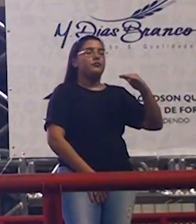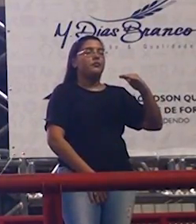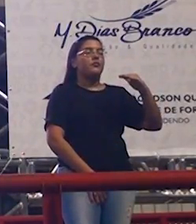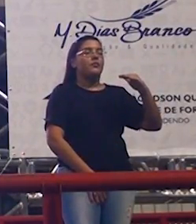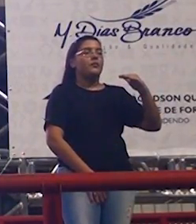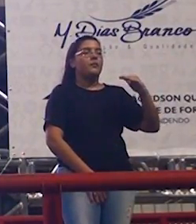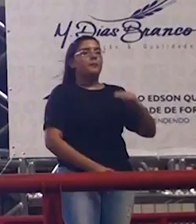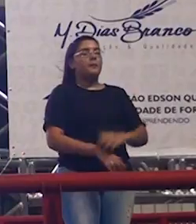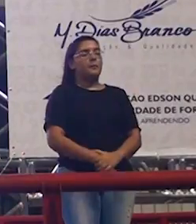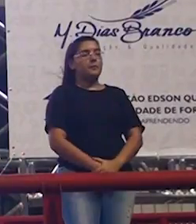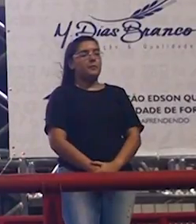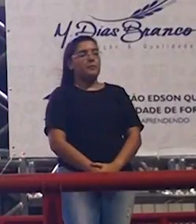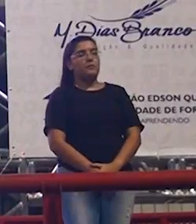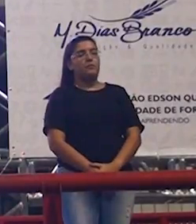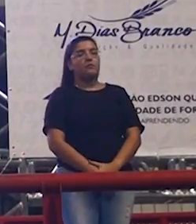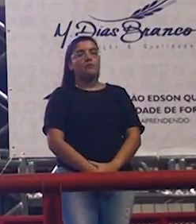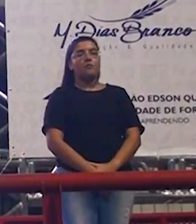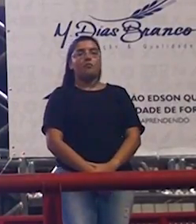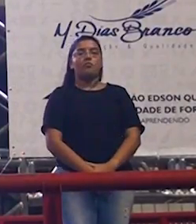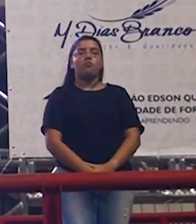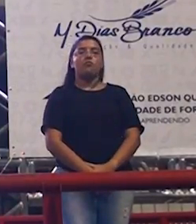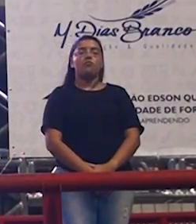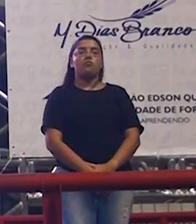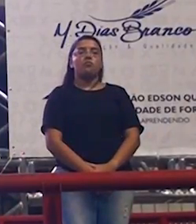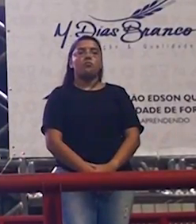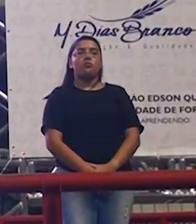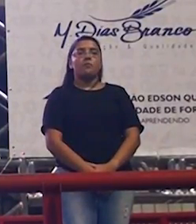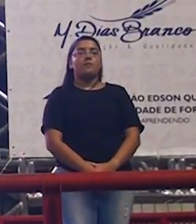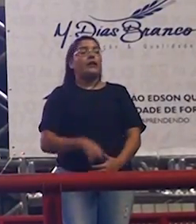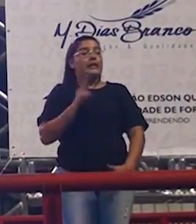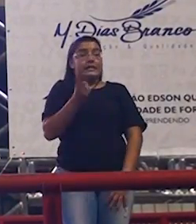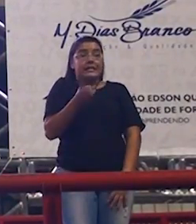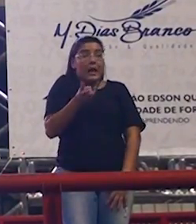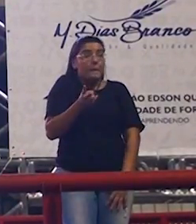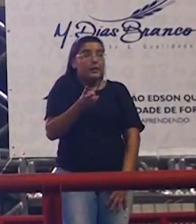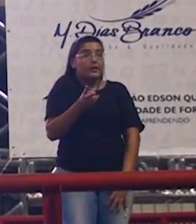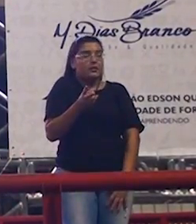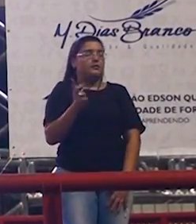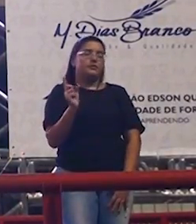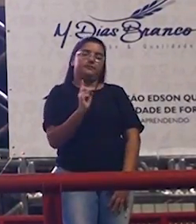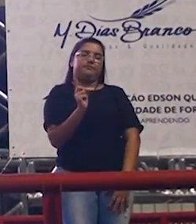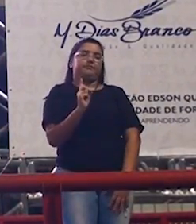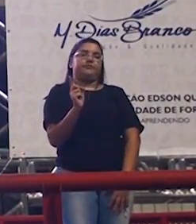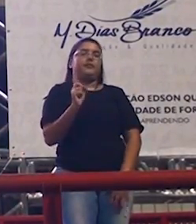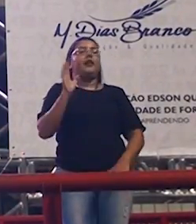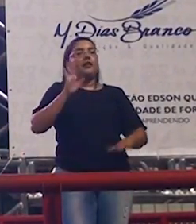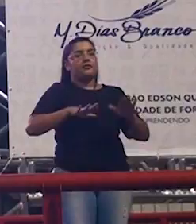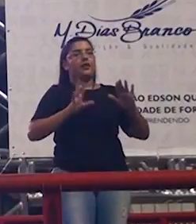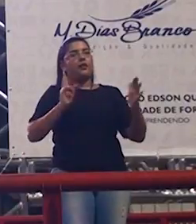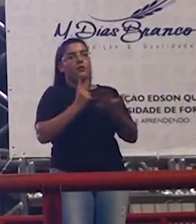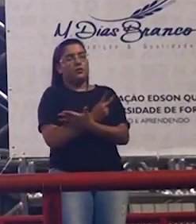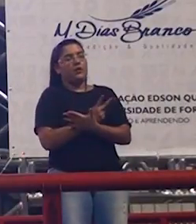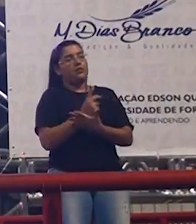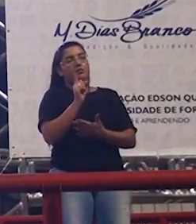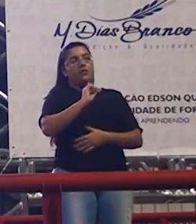mais baixas. Sim? Sempre assim? Sempre? Não, pessoal,